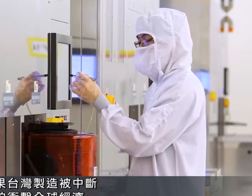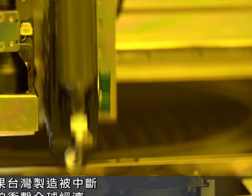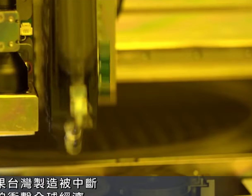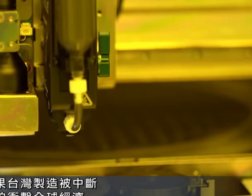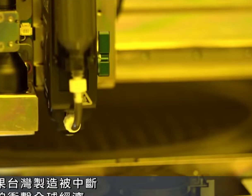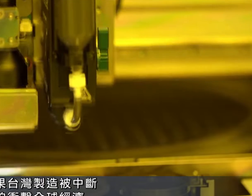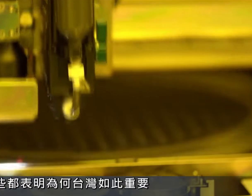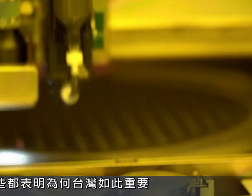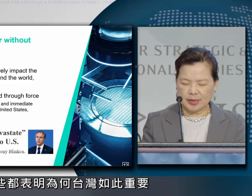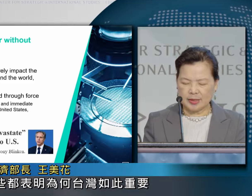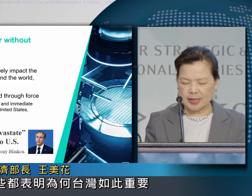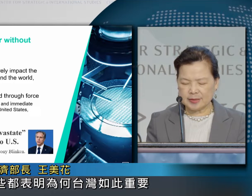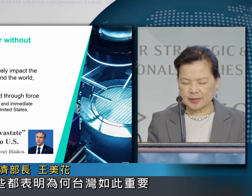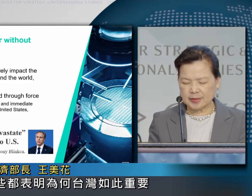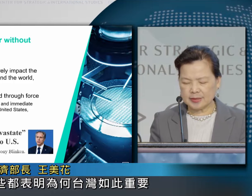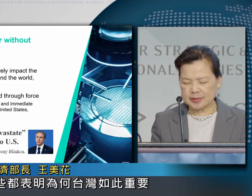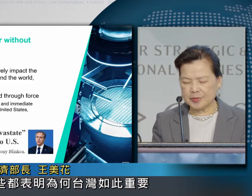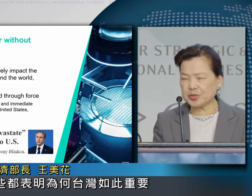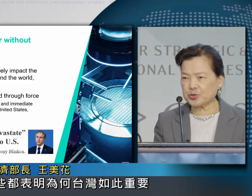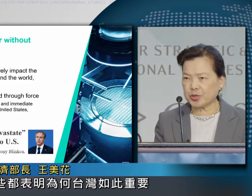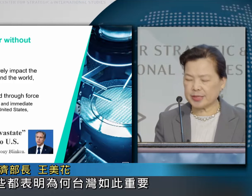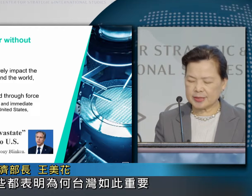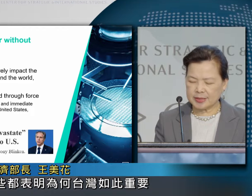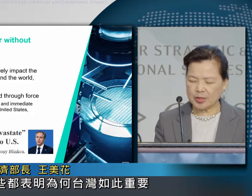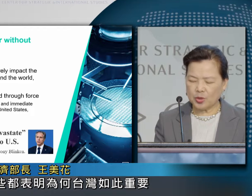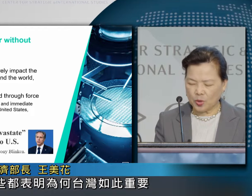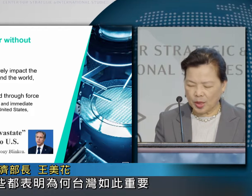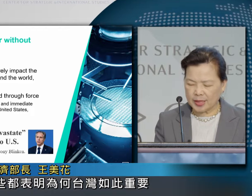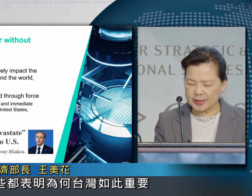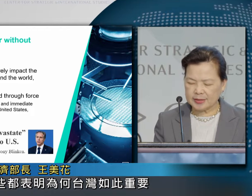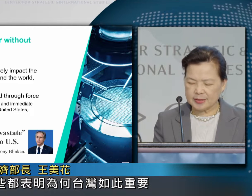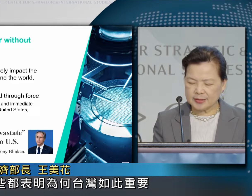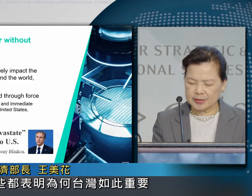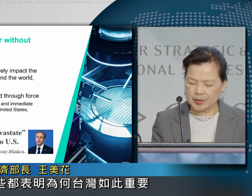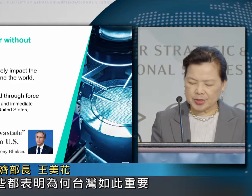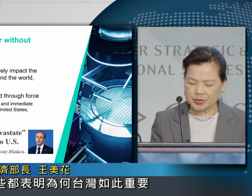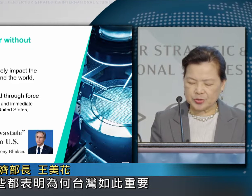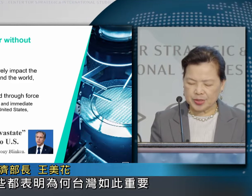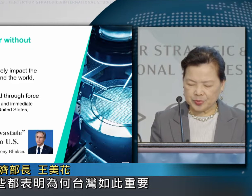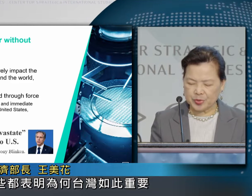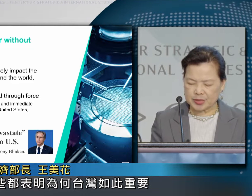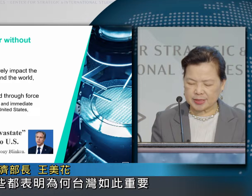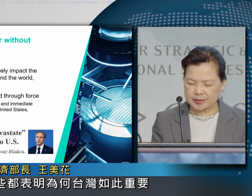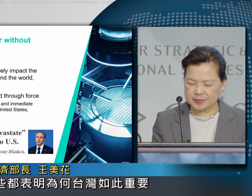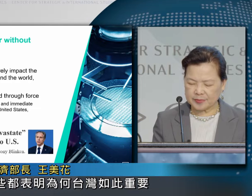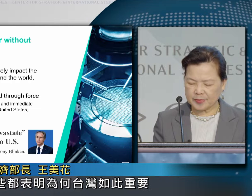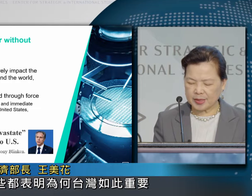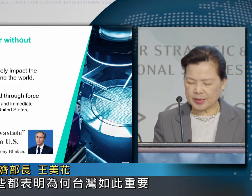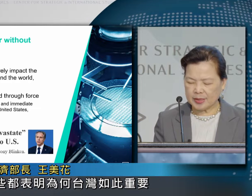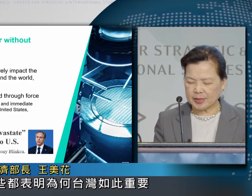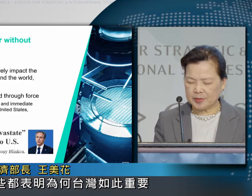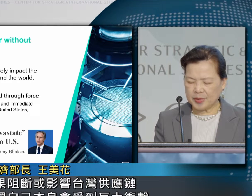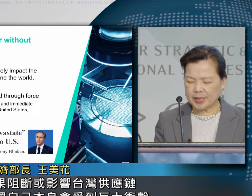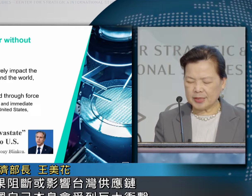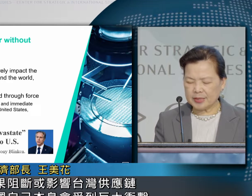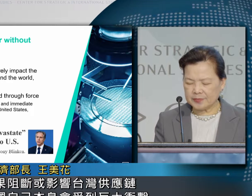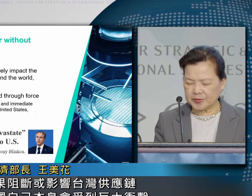济。 This demonstrates why Taiwan is so important.By